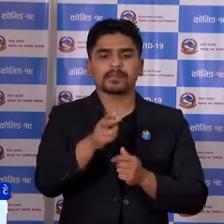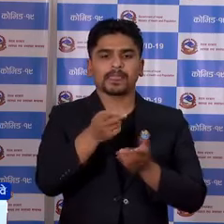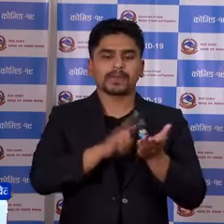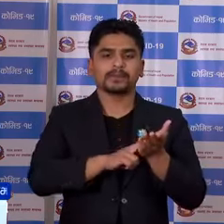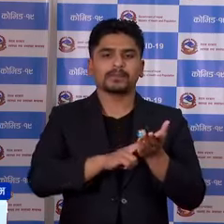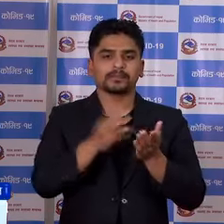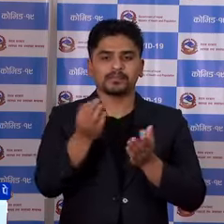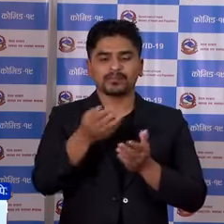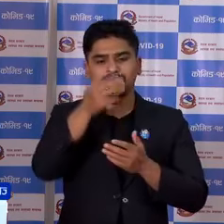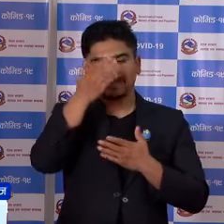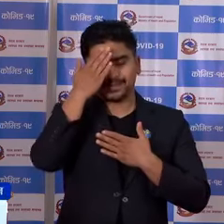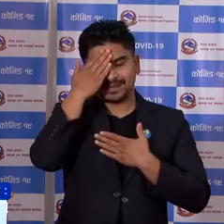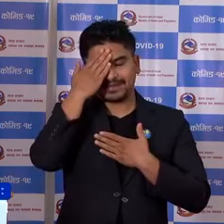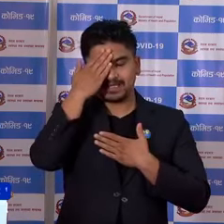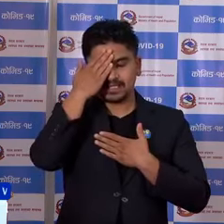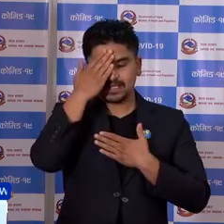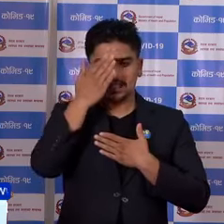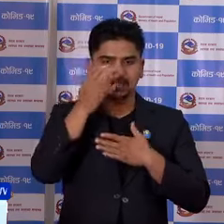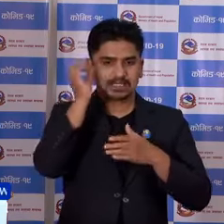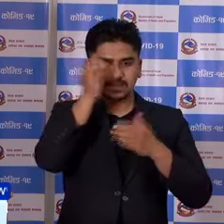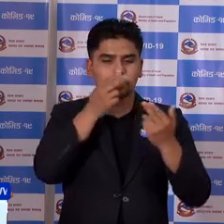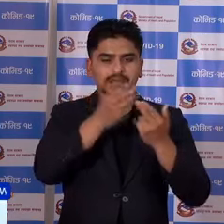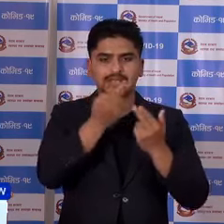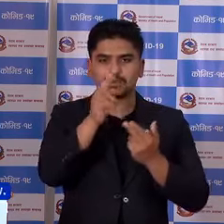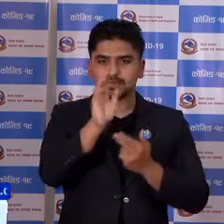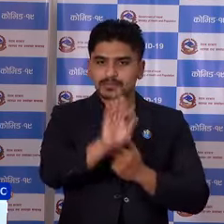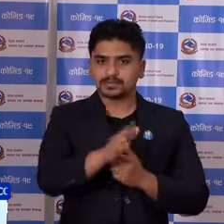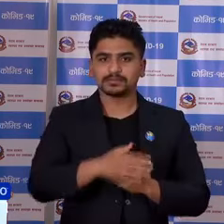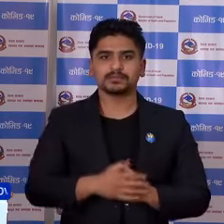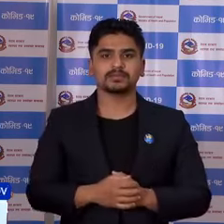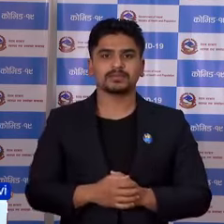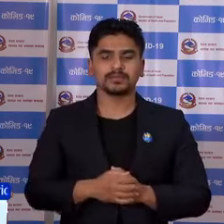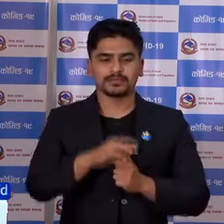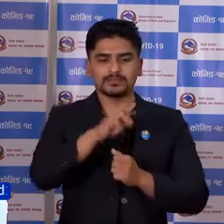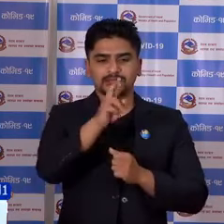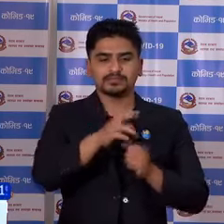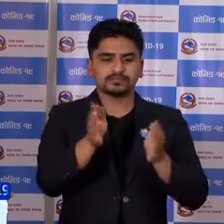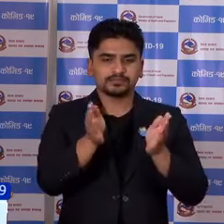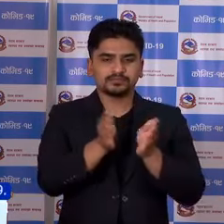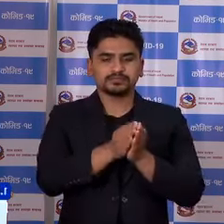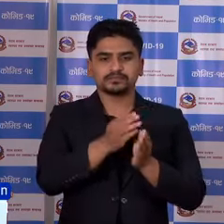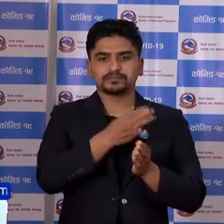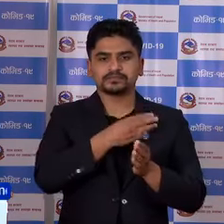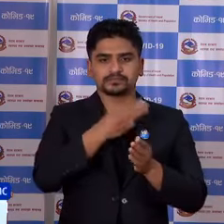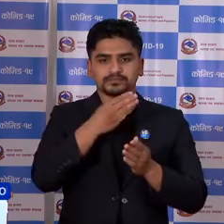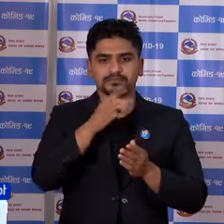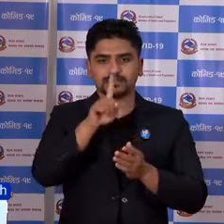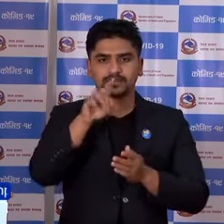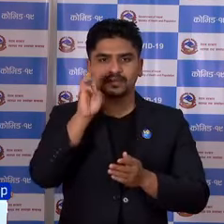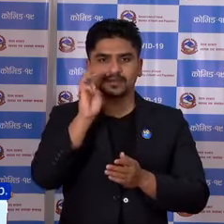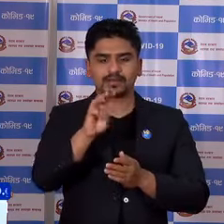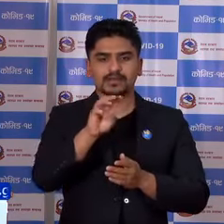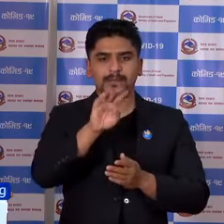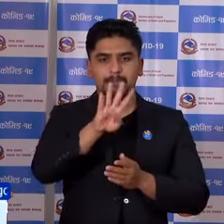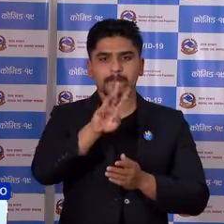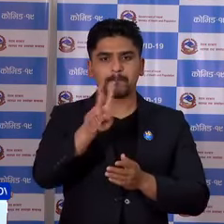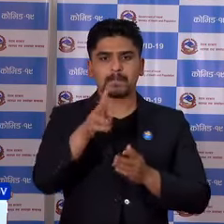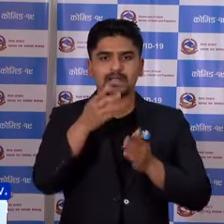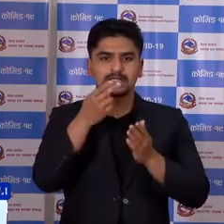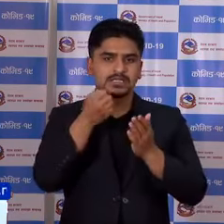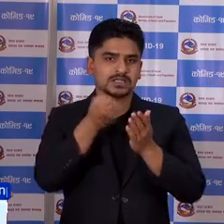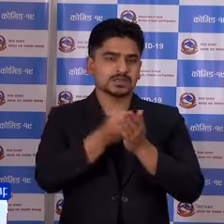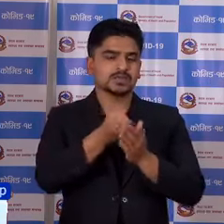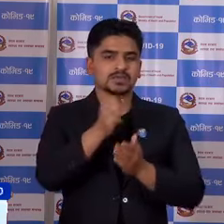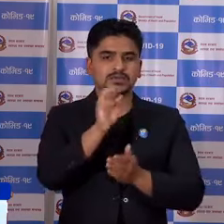थप नयाँ सङ्क्रमण पहिचान भएको छ व्यक्तिहरूमा, र कुल सङ्क्रमितको सङ्ख्या 1042 पुगेको